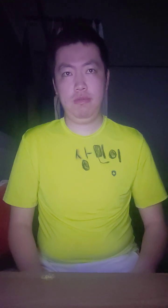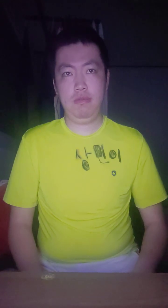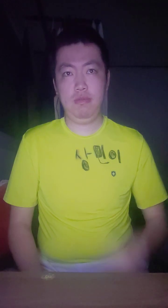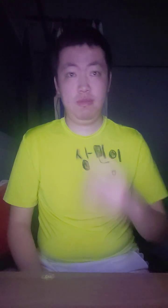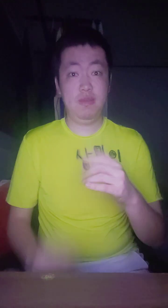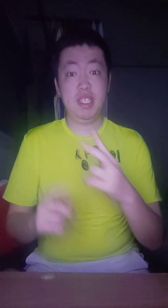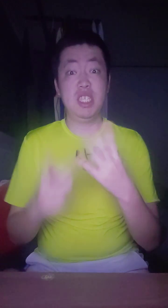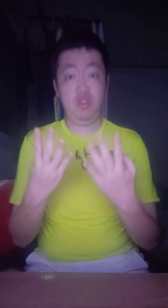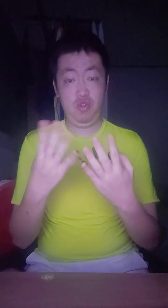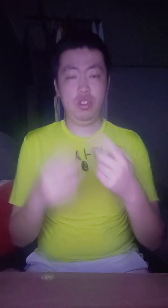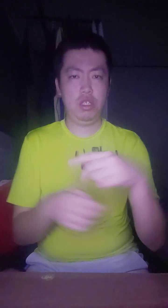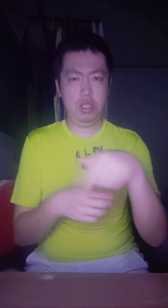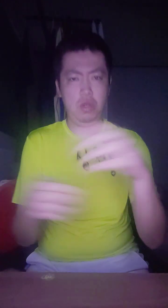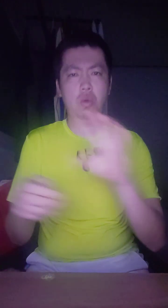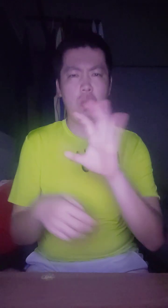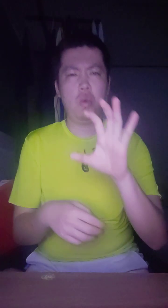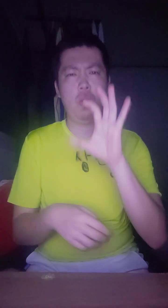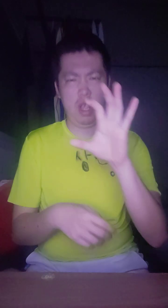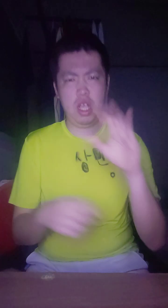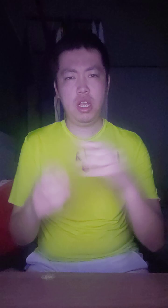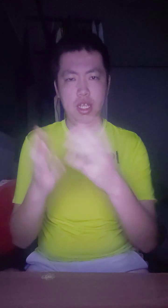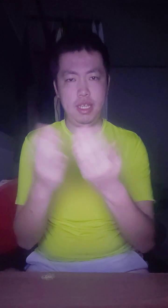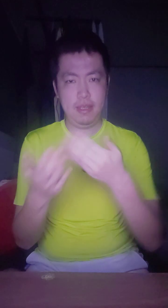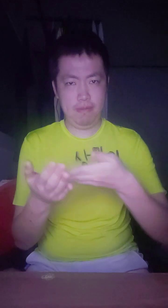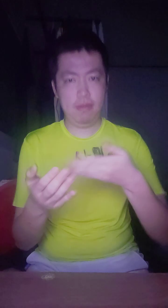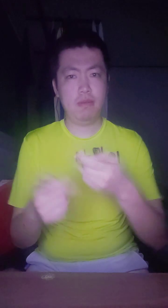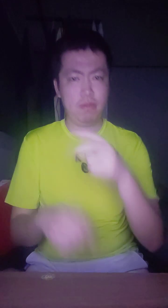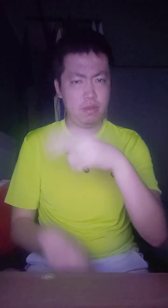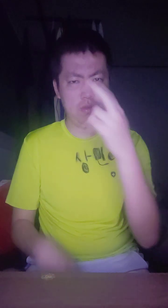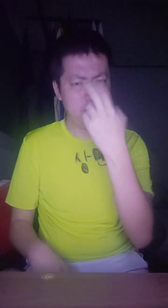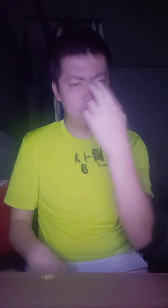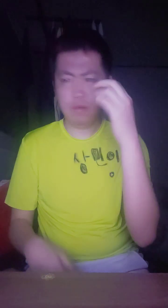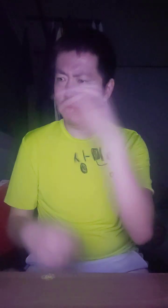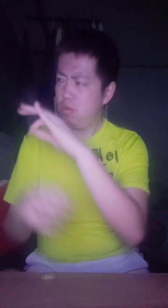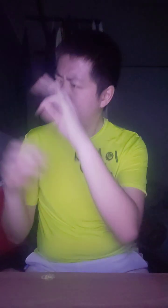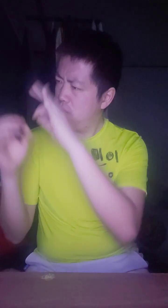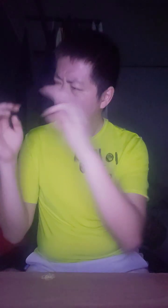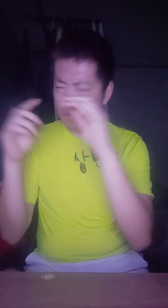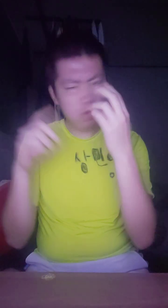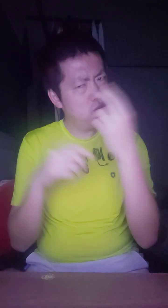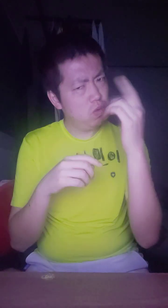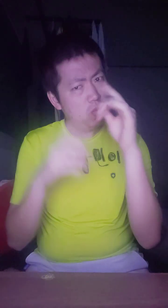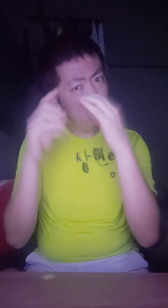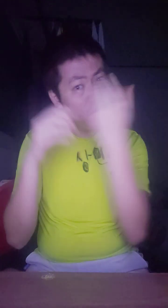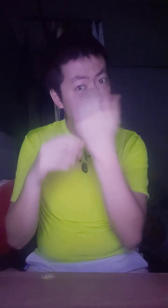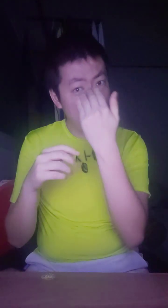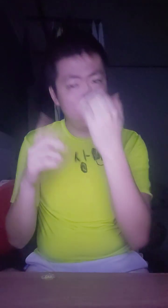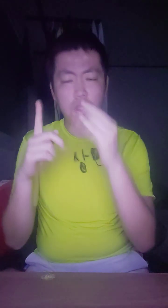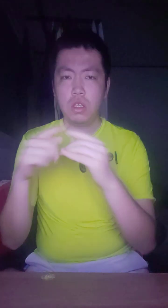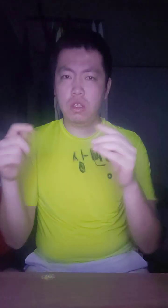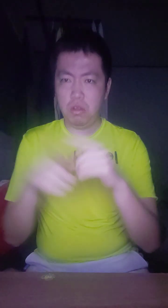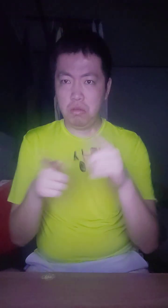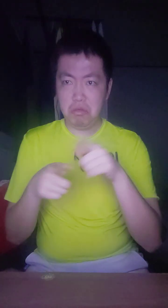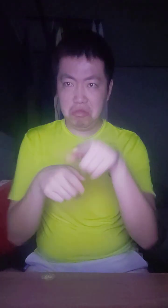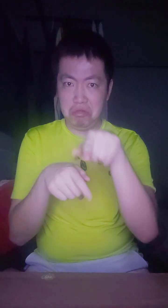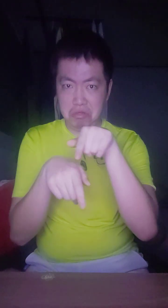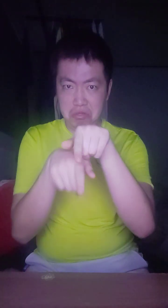지난달 29일 부산의 한 공중 화장실입니다. 한 남성이 여자 화장실 앞에서 한참을 서성이더니 안으로 들어갑니다. 잠시